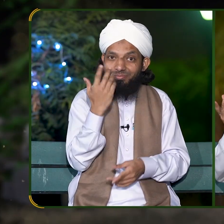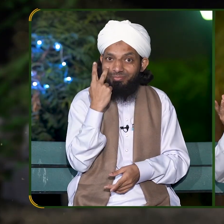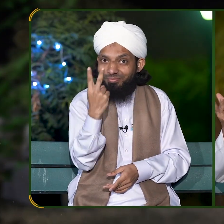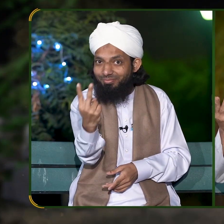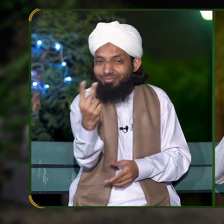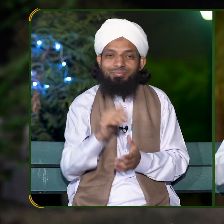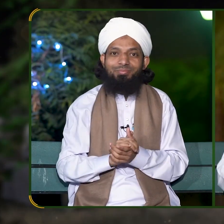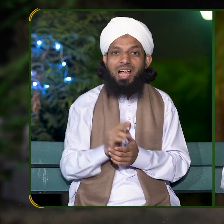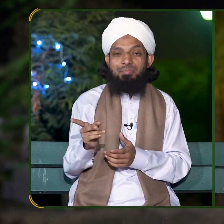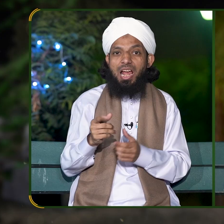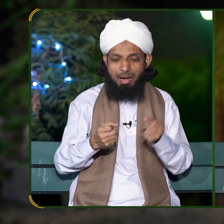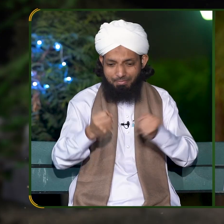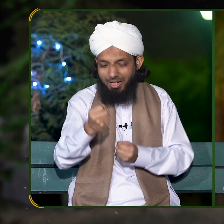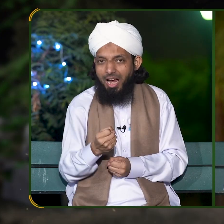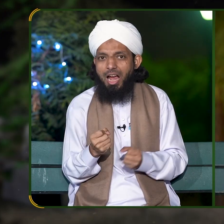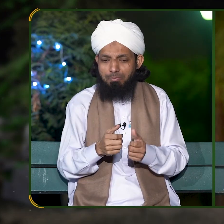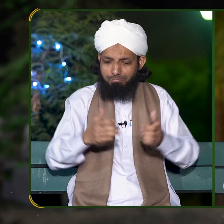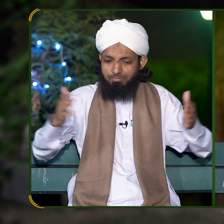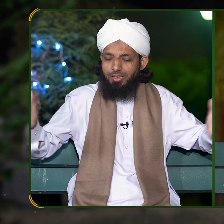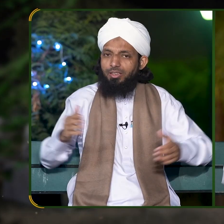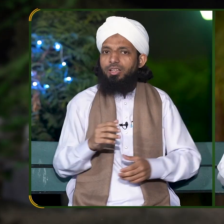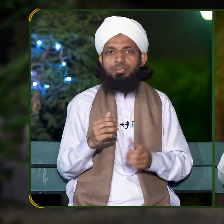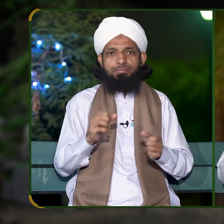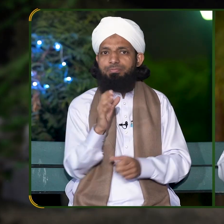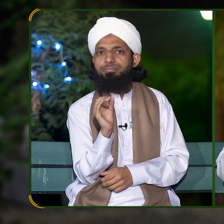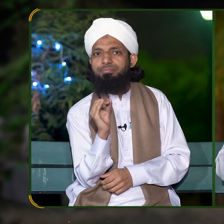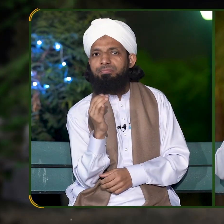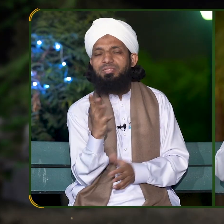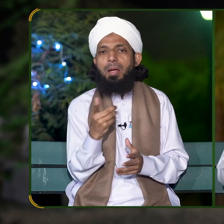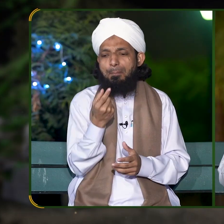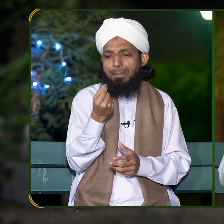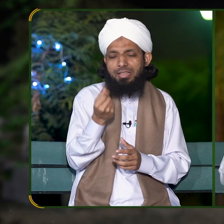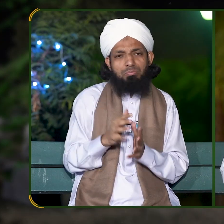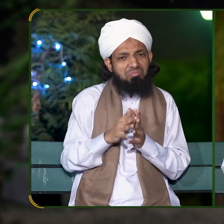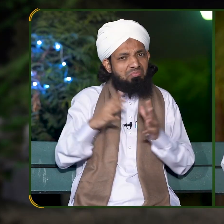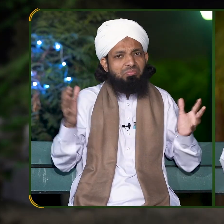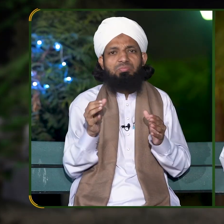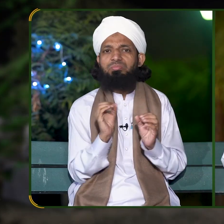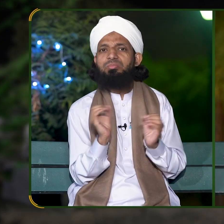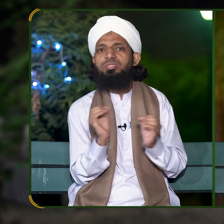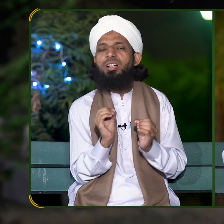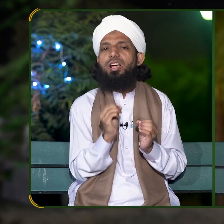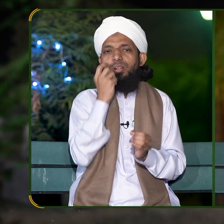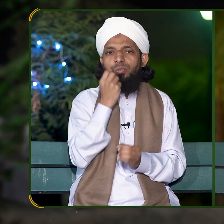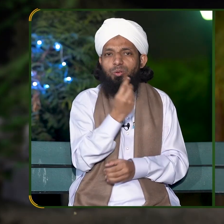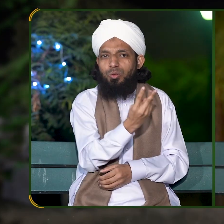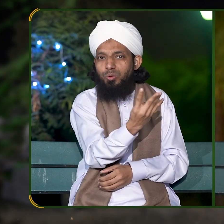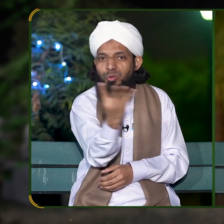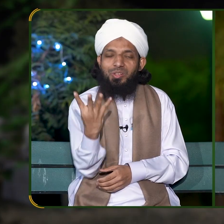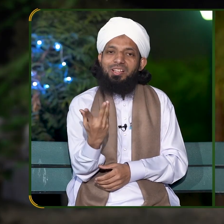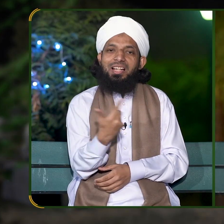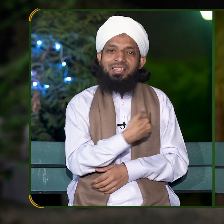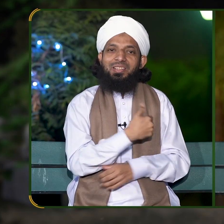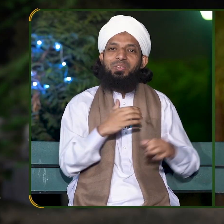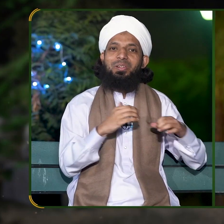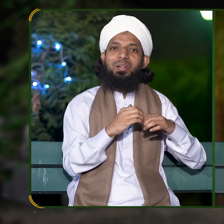ان کے پاس بڑی گاڑیاں نہیں ہوتی، بظاہر ان کے پاس زیادہ دولت نہیں ہوتی، لیکن لوگوں کے دلوں پر یہ راج کرتے